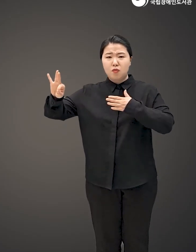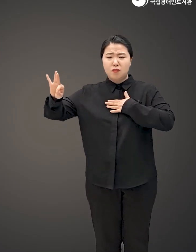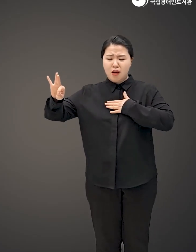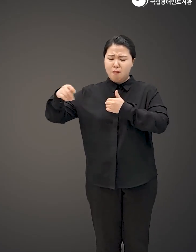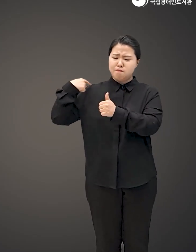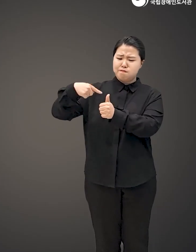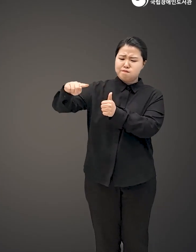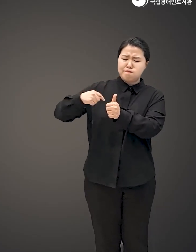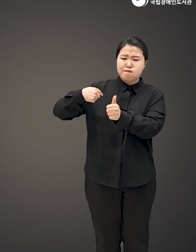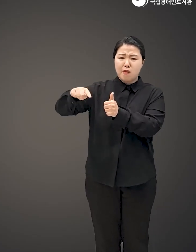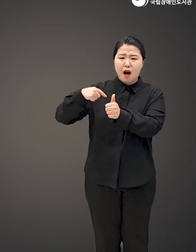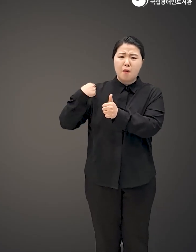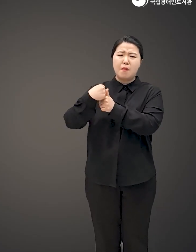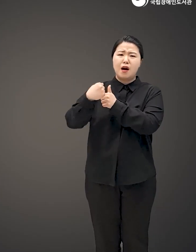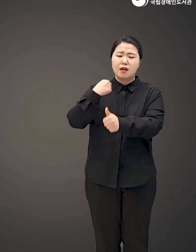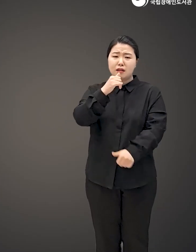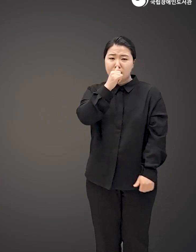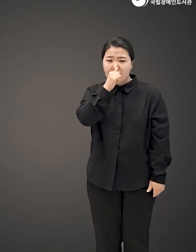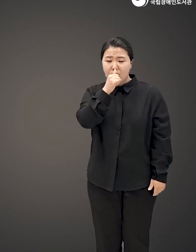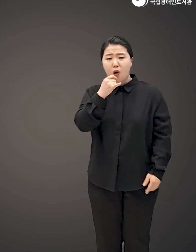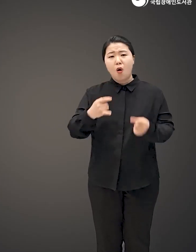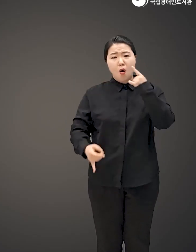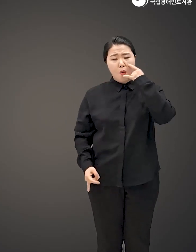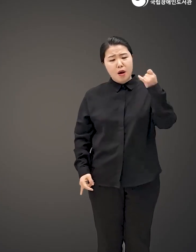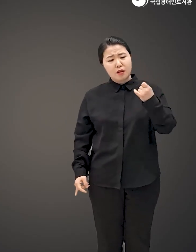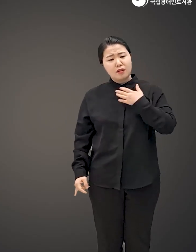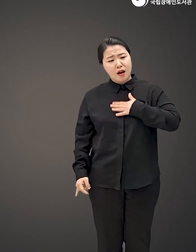휘두르는 대걸레에 내가 맞는다는 것을.